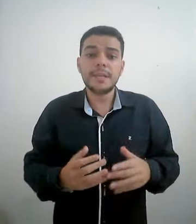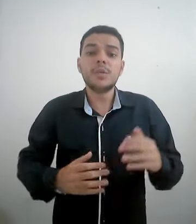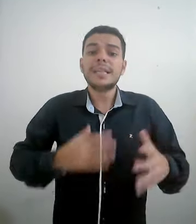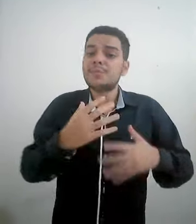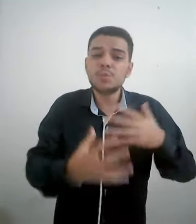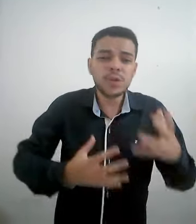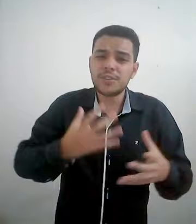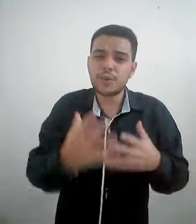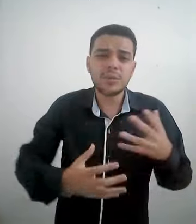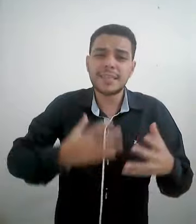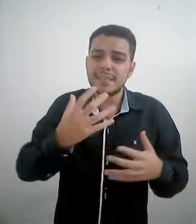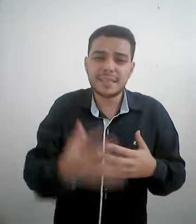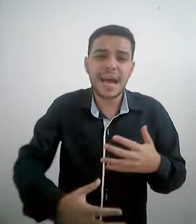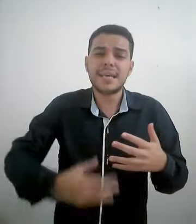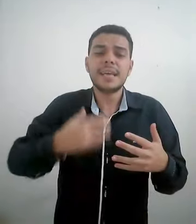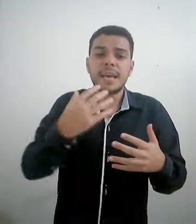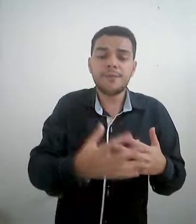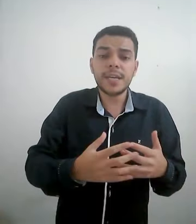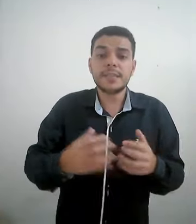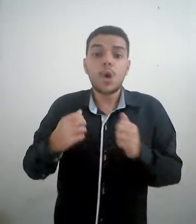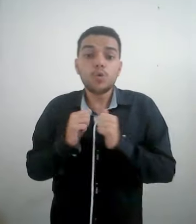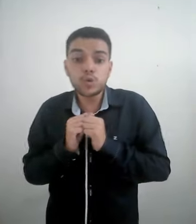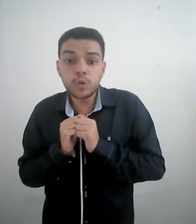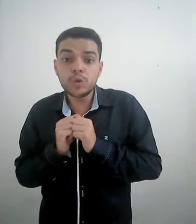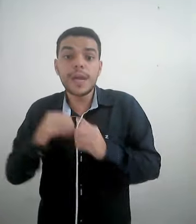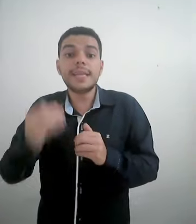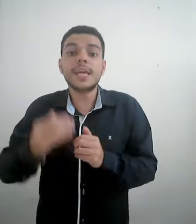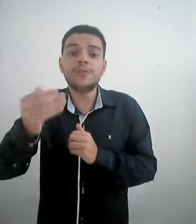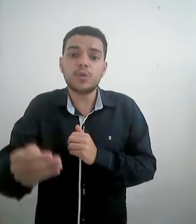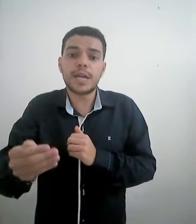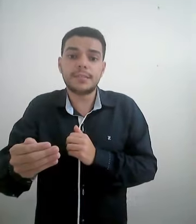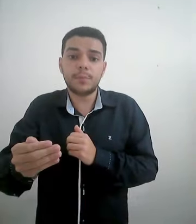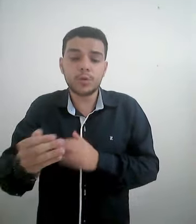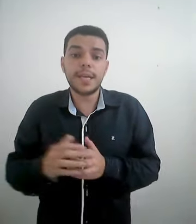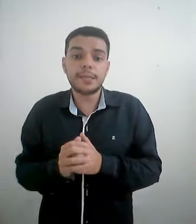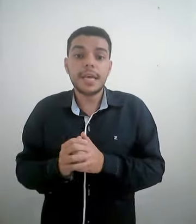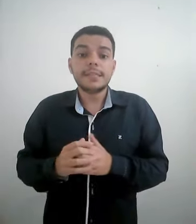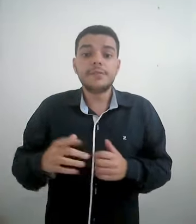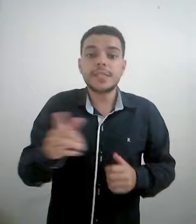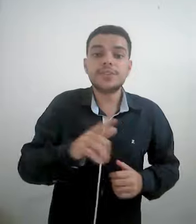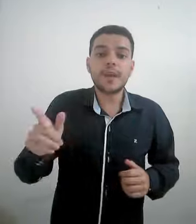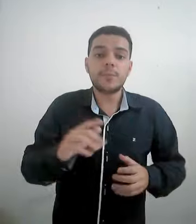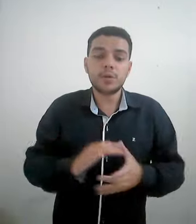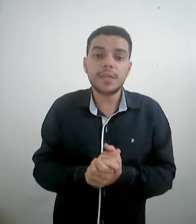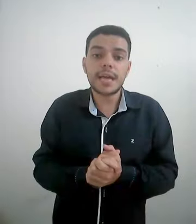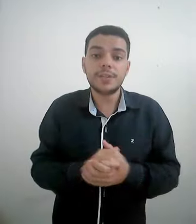aprendendo, temos muitas dificuldades em sinais, em fluência, o surdo ele tem dificuldades em português. Se vocês tiverem a oportunidade